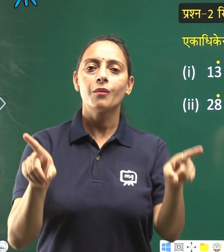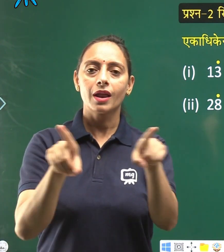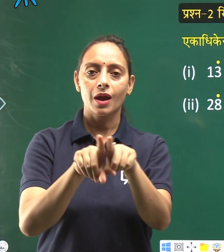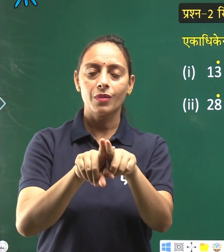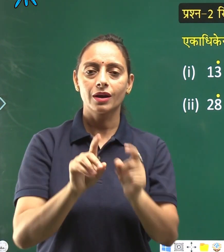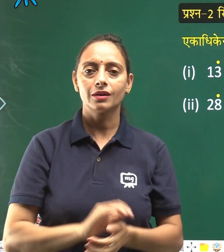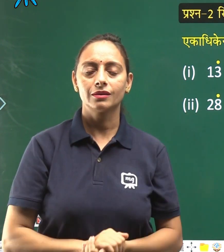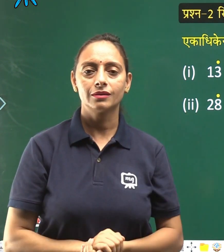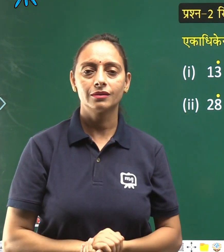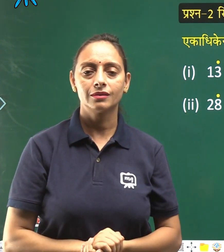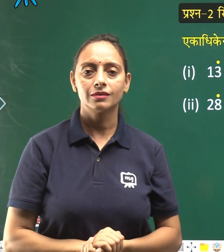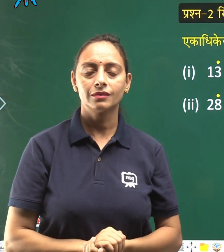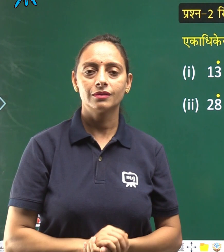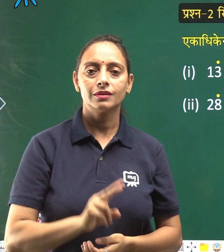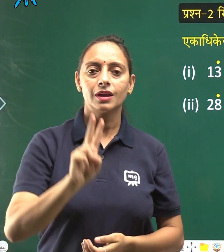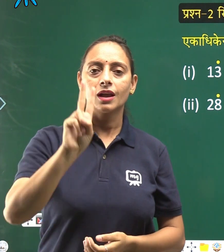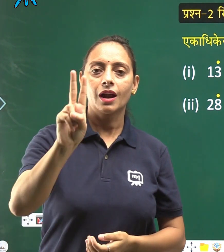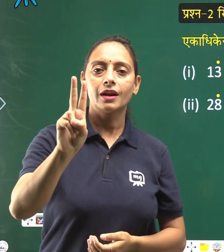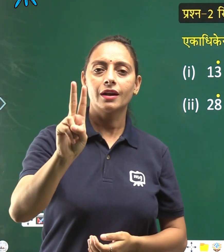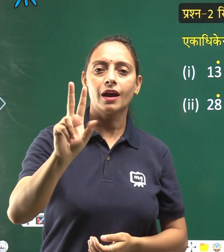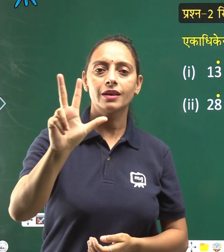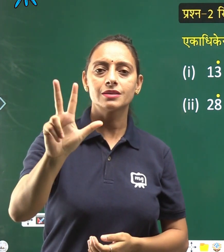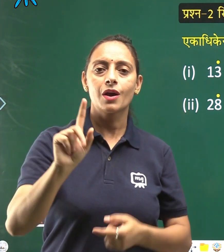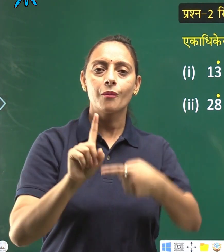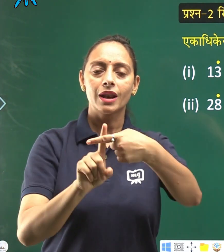बराबर 28 + 1